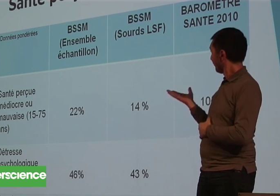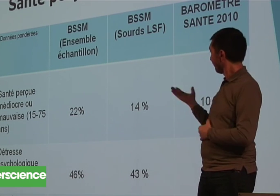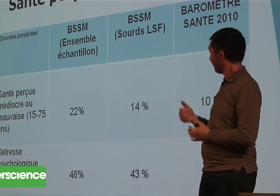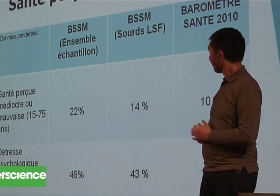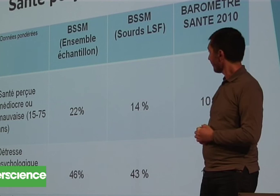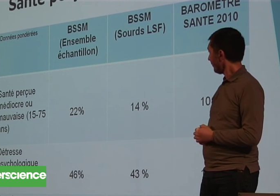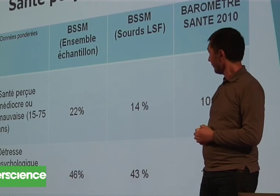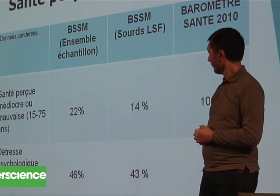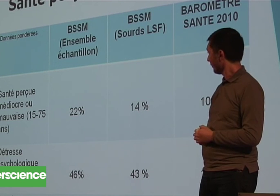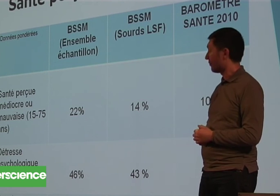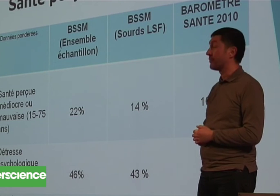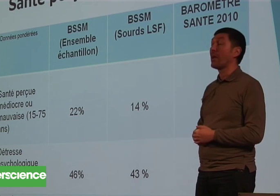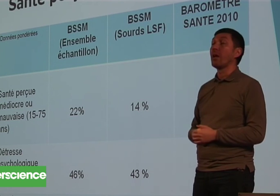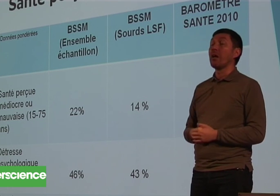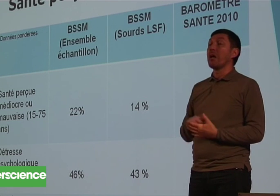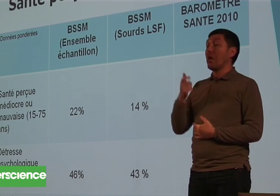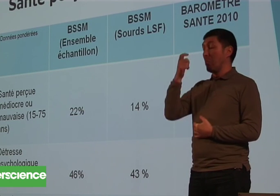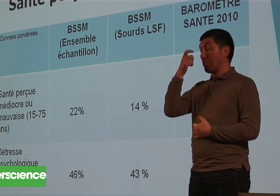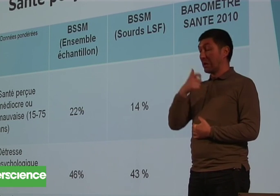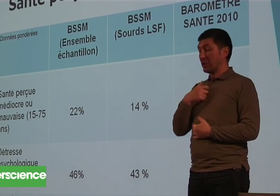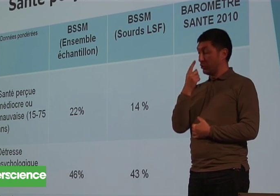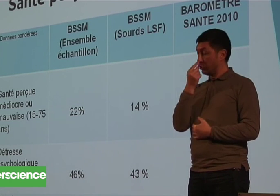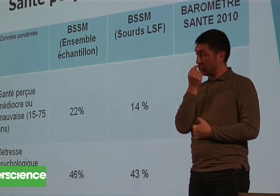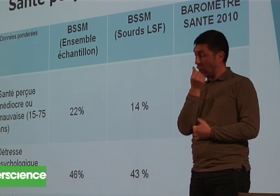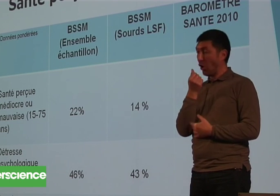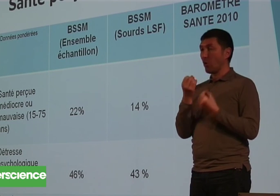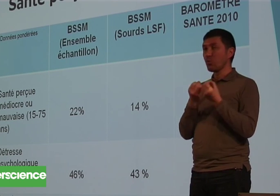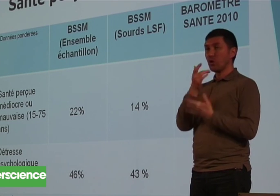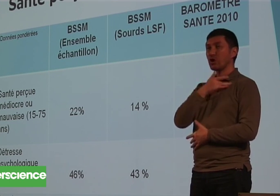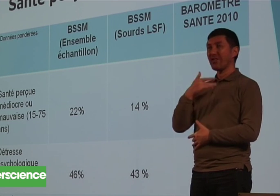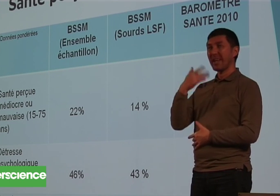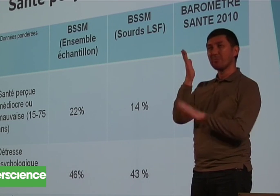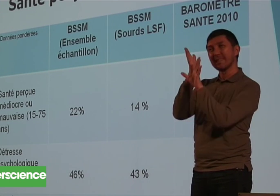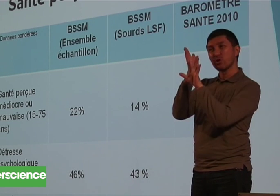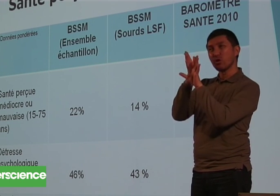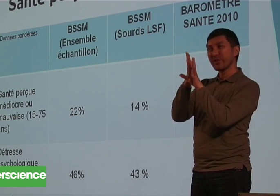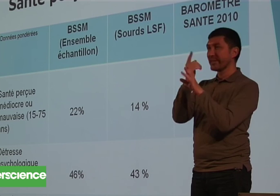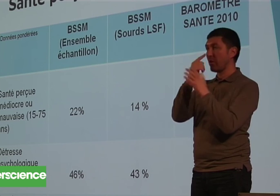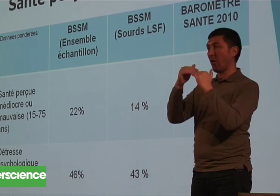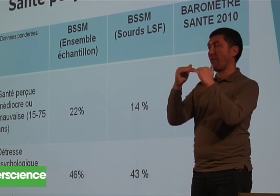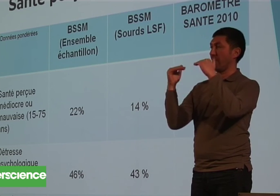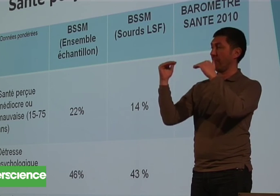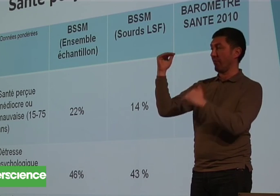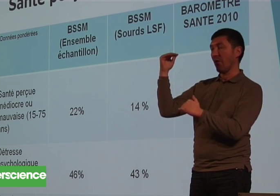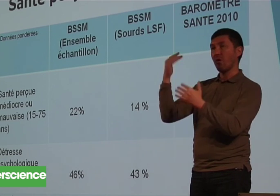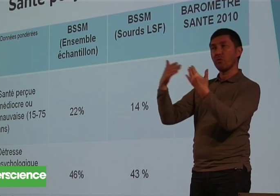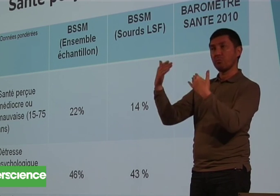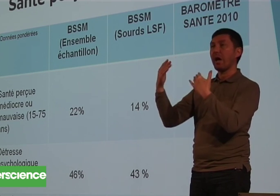remarque que la santé perçue et la santé psychologique sont plus dégradées donc, en comparaison avec les données en population